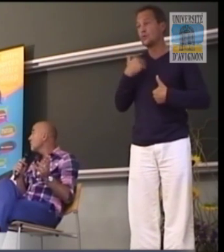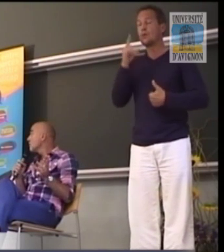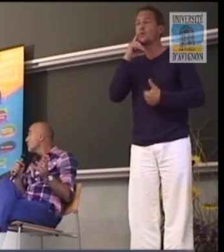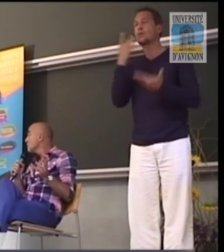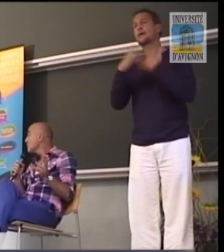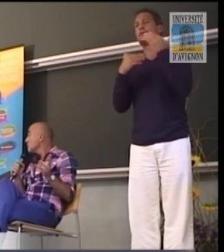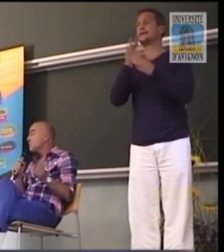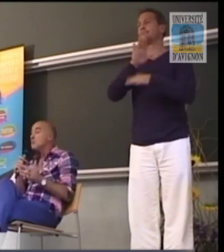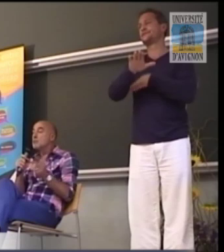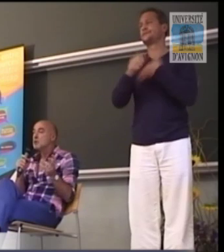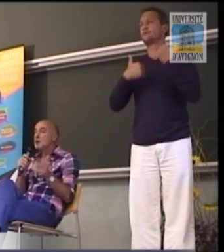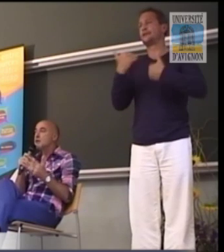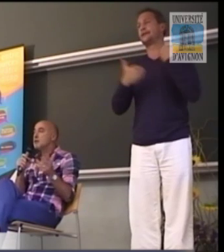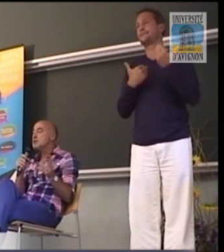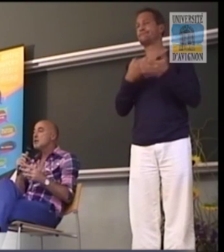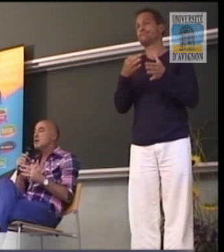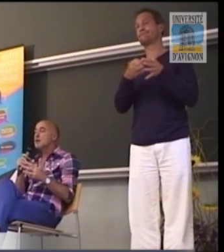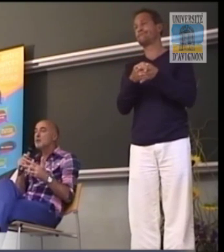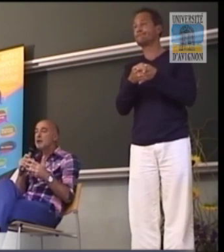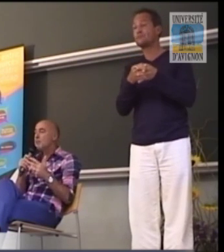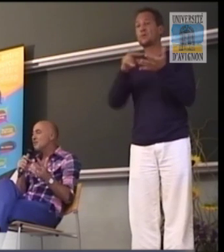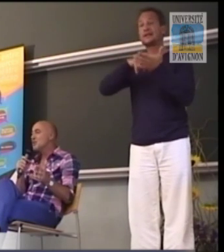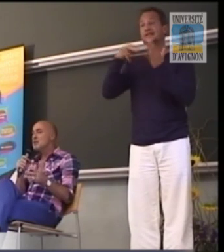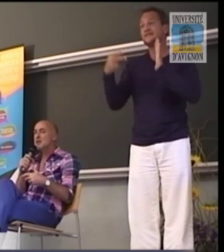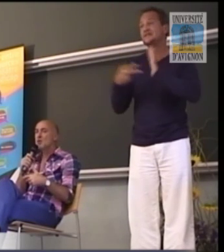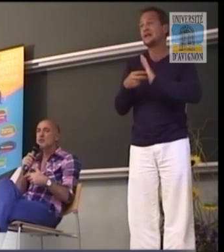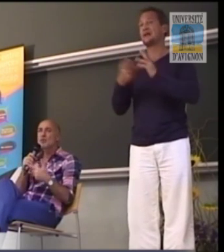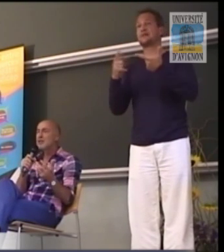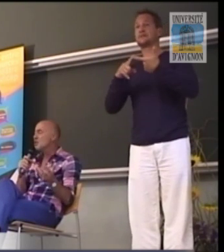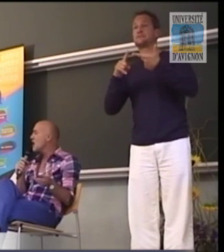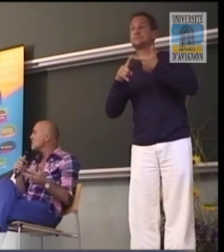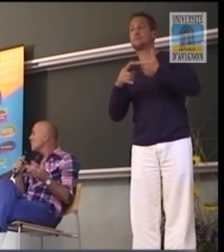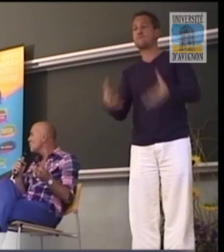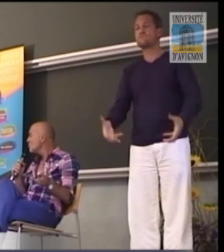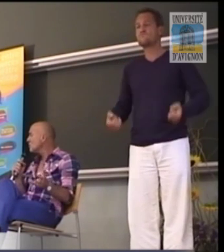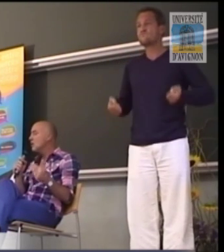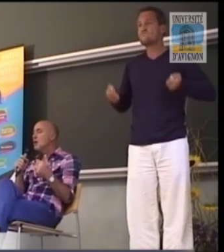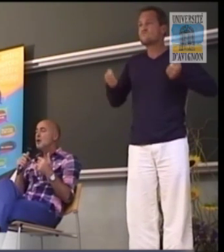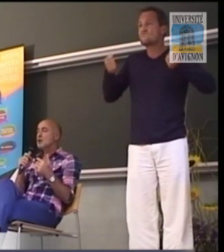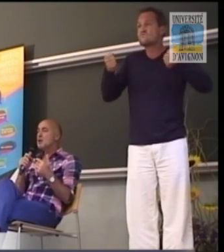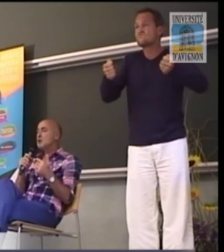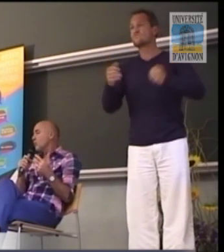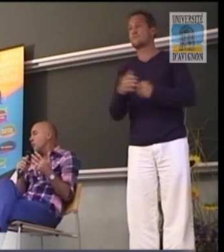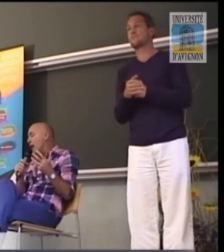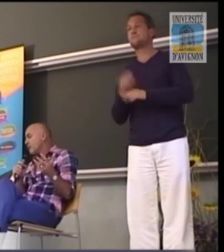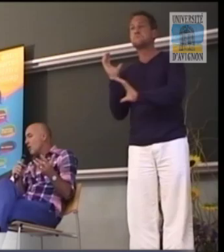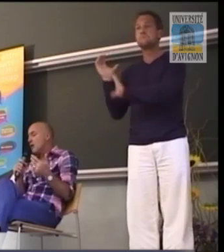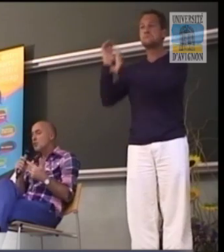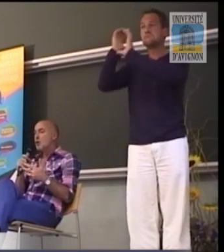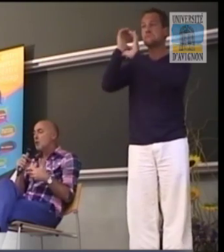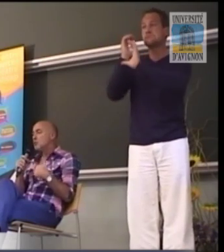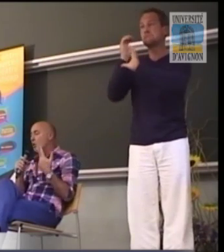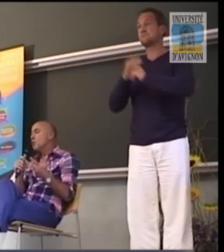maltraité. Les techniciens ou les machinistes qui doivent soulever des charges lourdes, qui